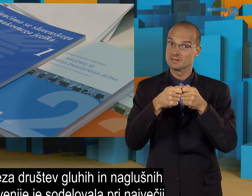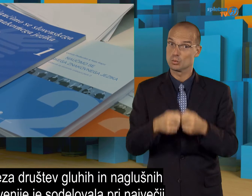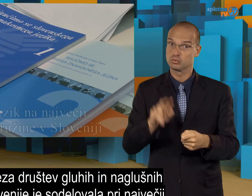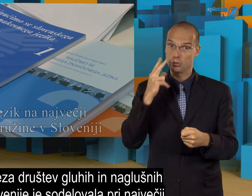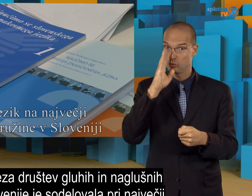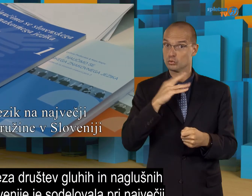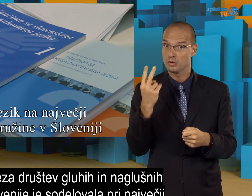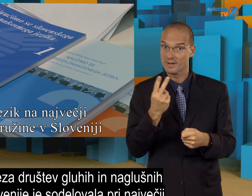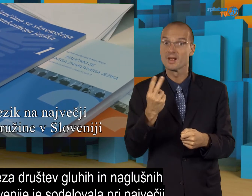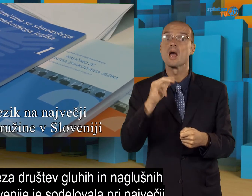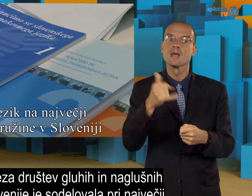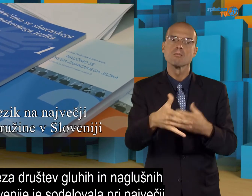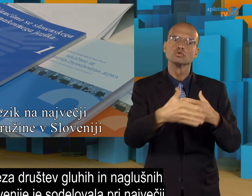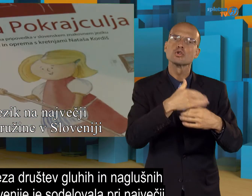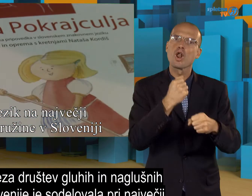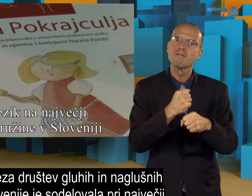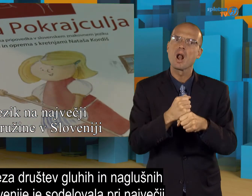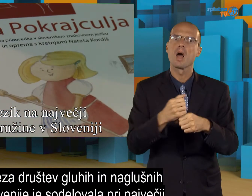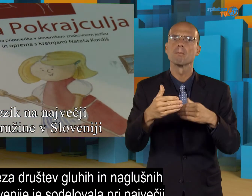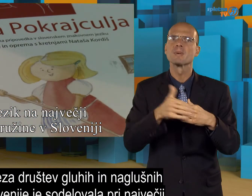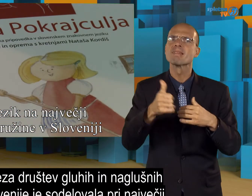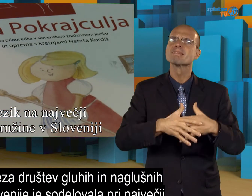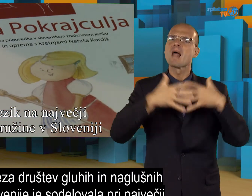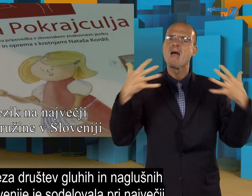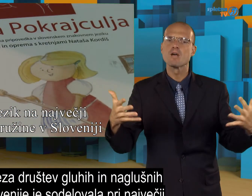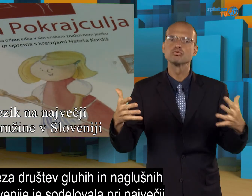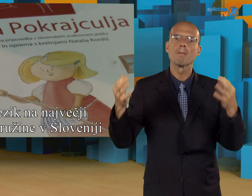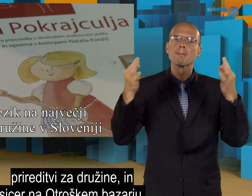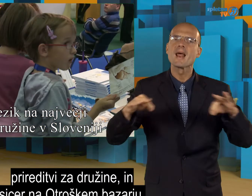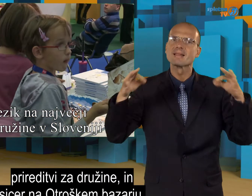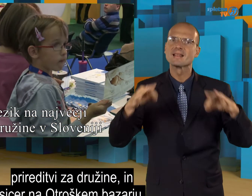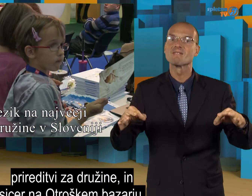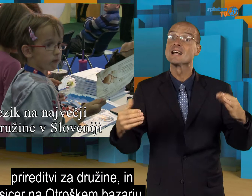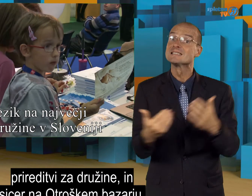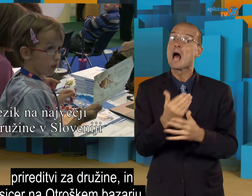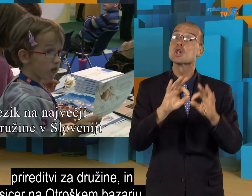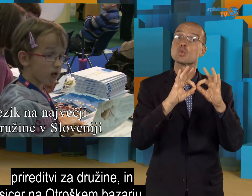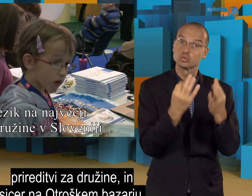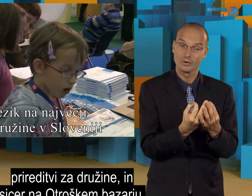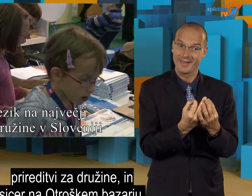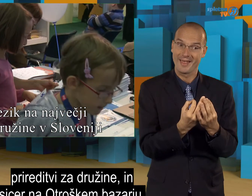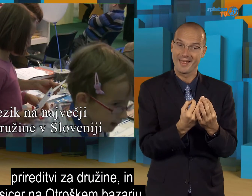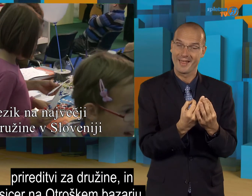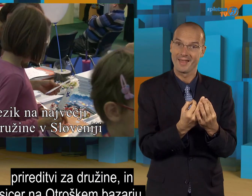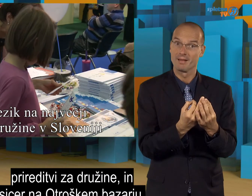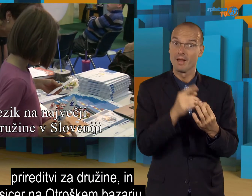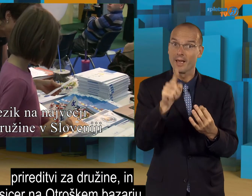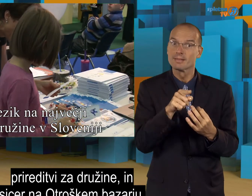Zveza društev gluhih in naglušnih Slovenije je sodelovala pri največji prireditvi za družine, in sicer na otroškem bazarju.